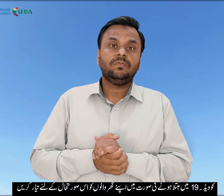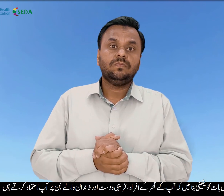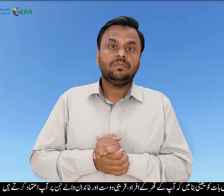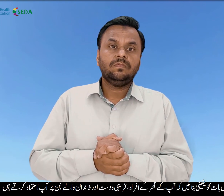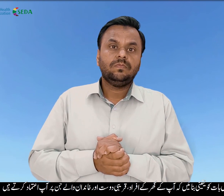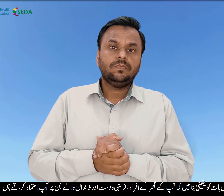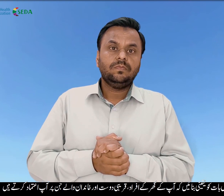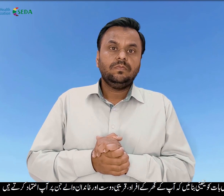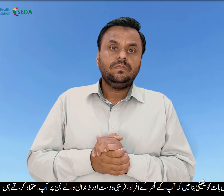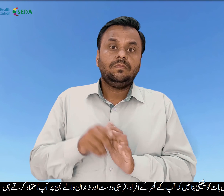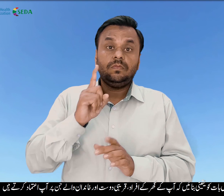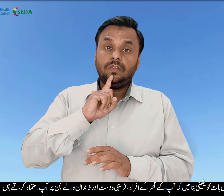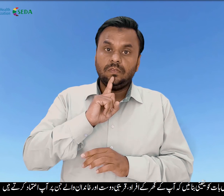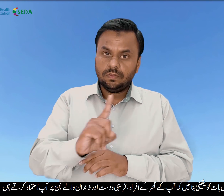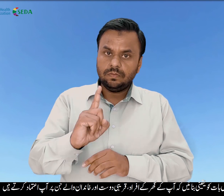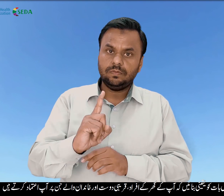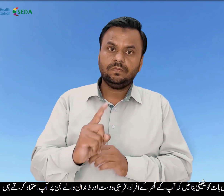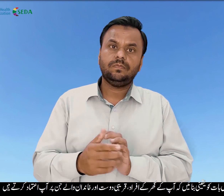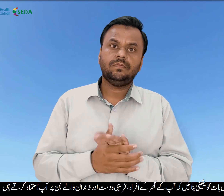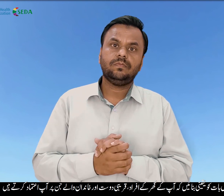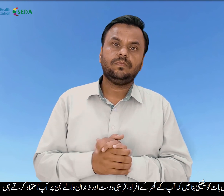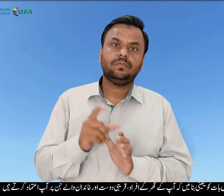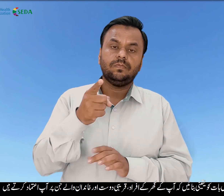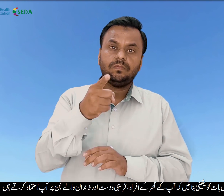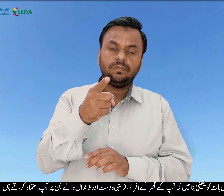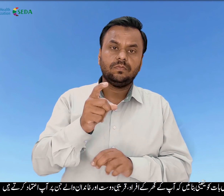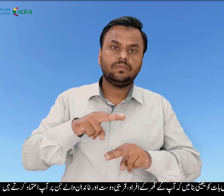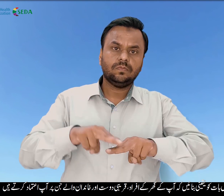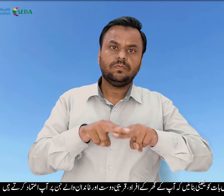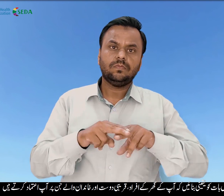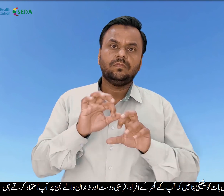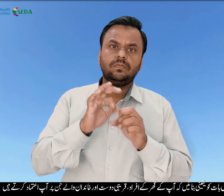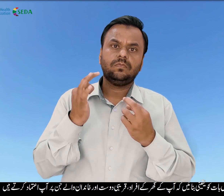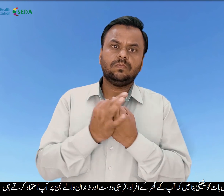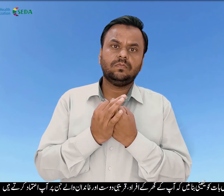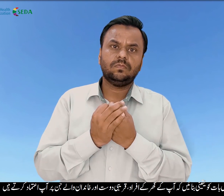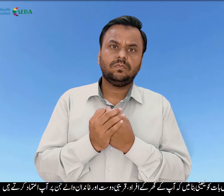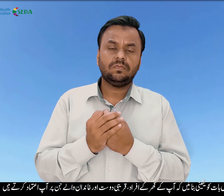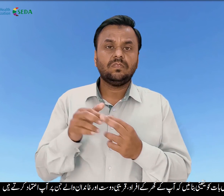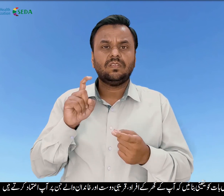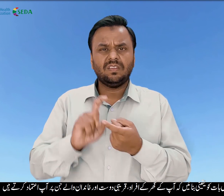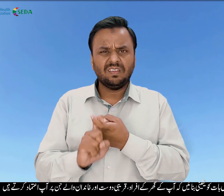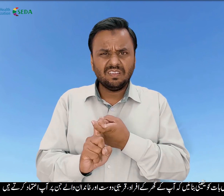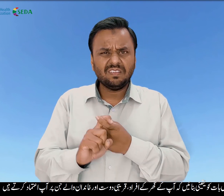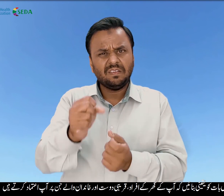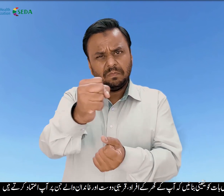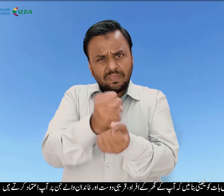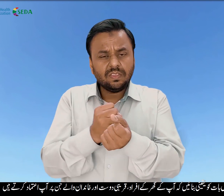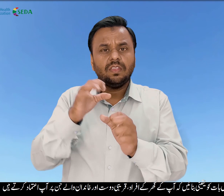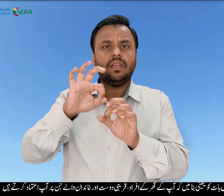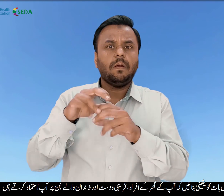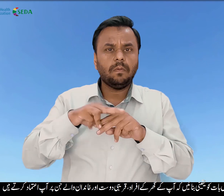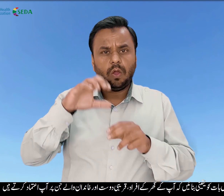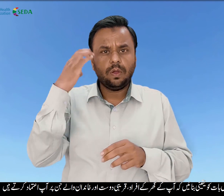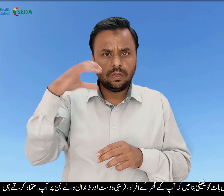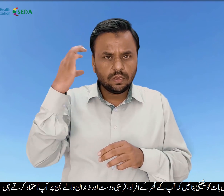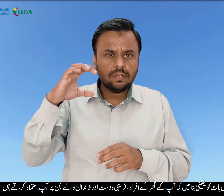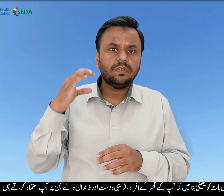اس بات کو یقینی بنائیں کہ آپ کے گھر کے افراد، قریبی دوست اور خاندان والے جن پر آپ